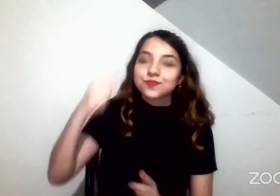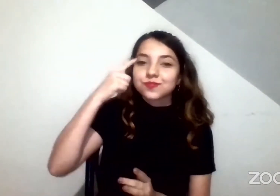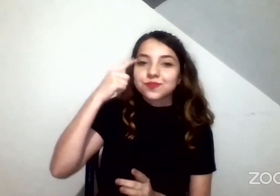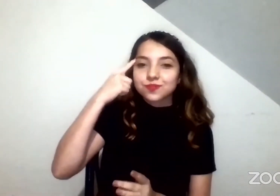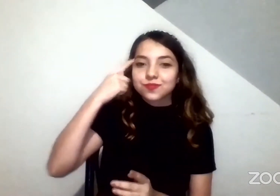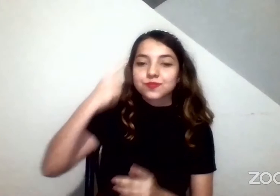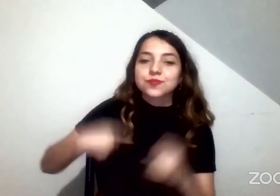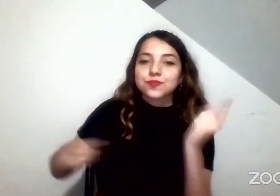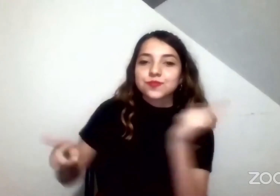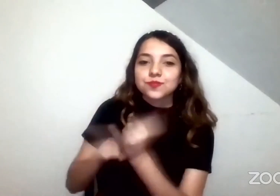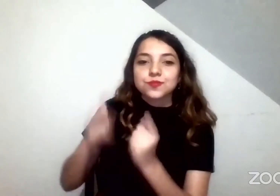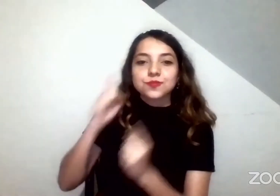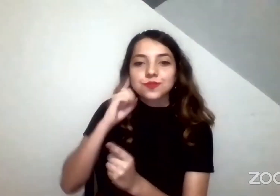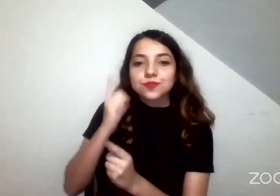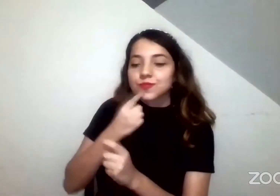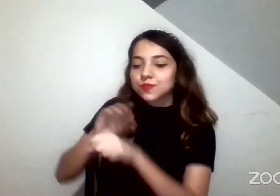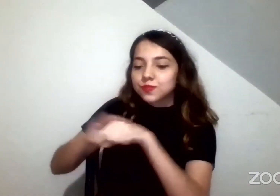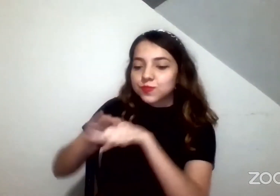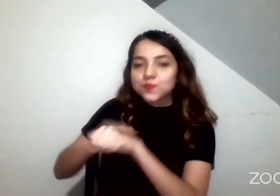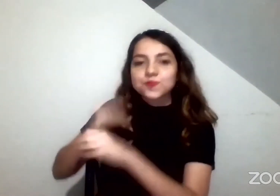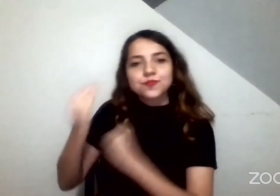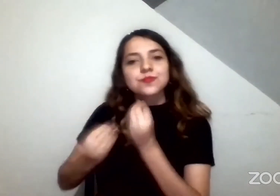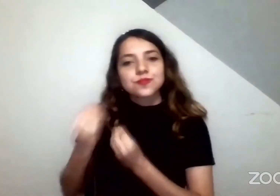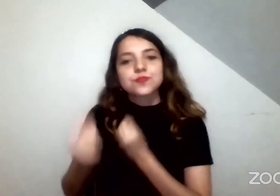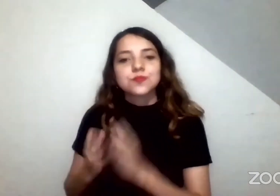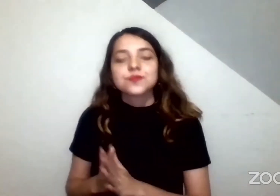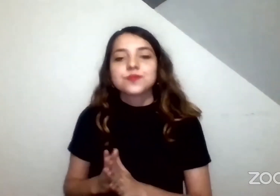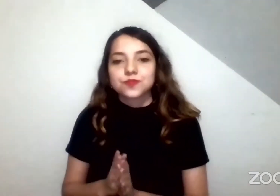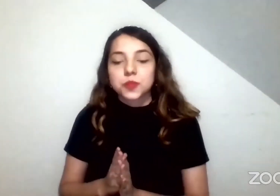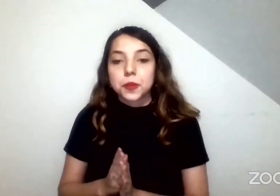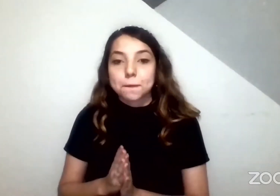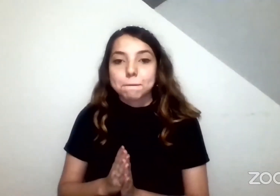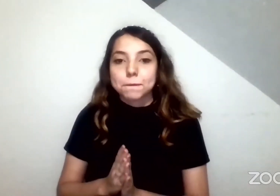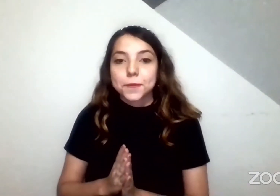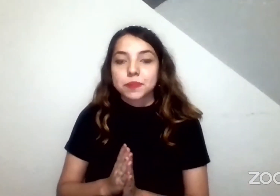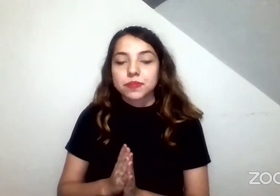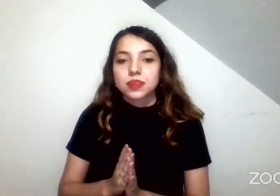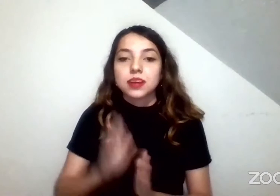No passado, eu pensava, se eu encontrar um surdo, como que eu vou conversar com ele?